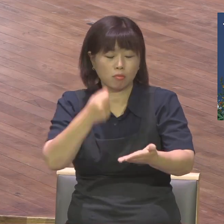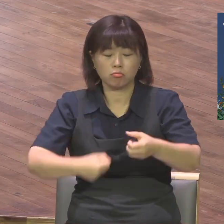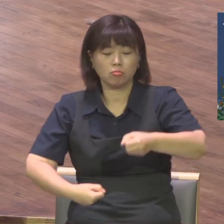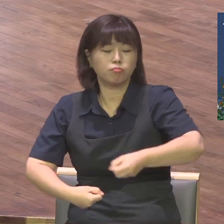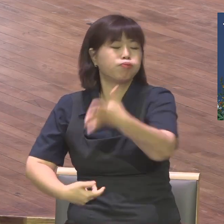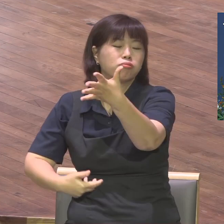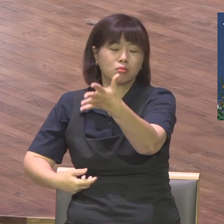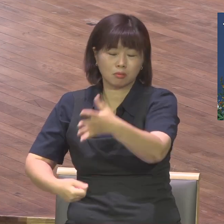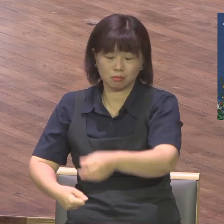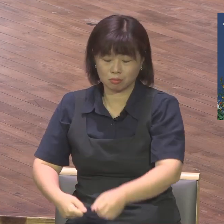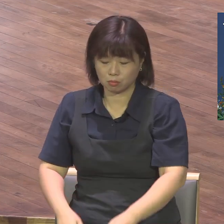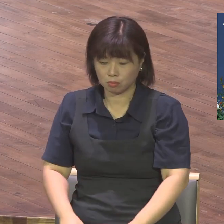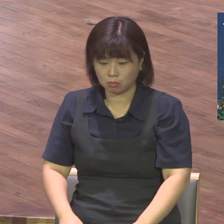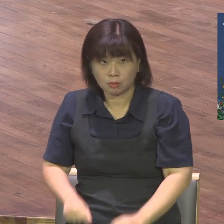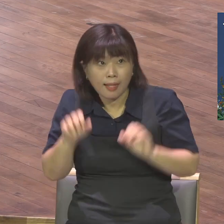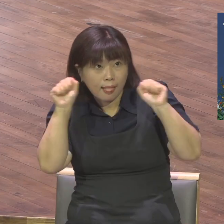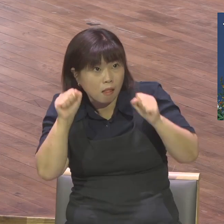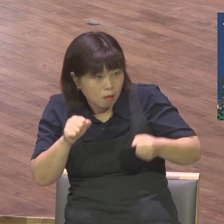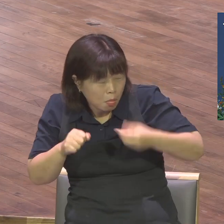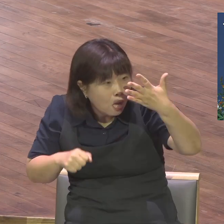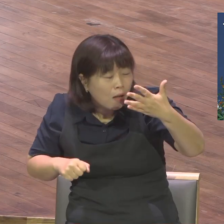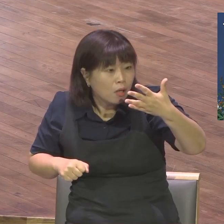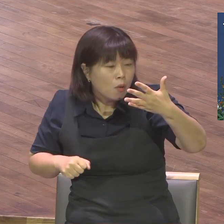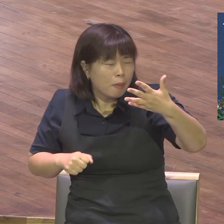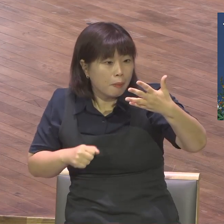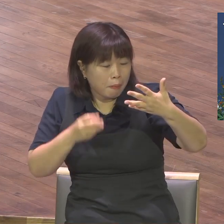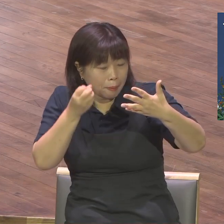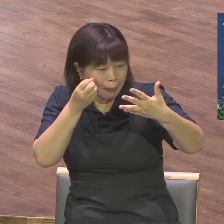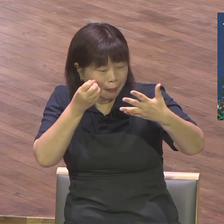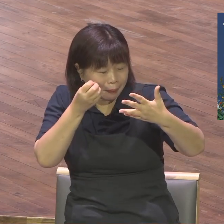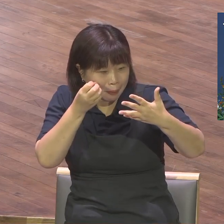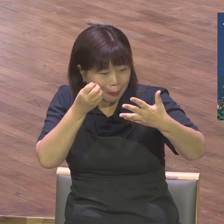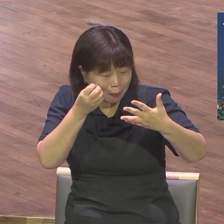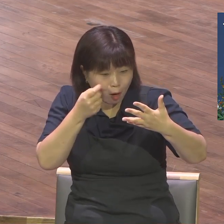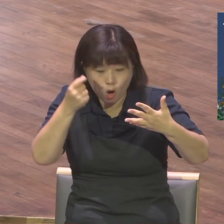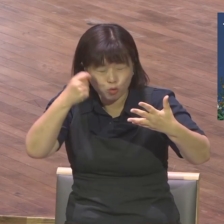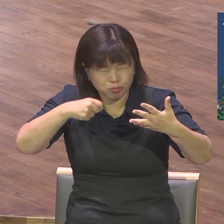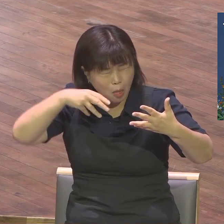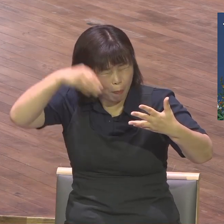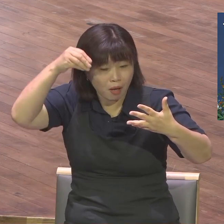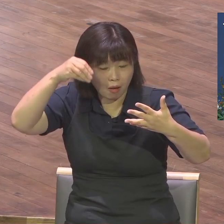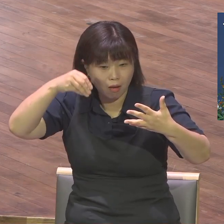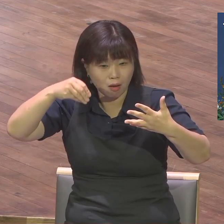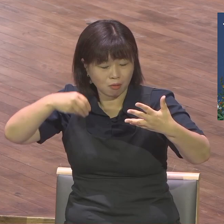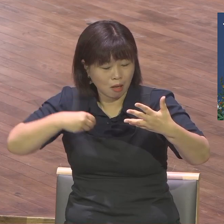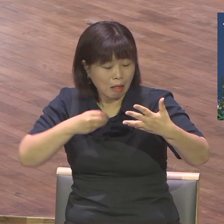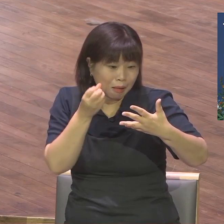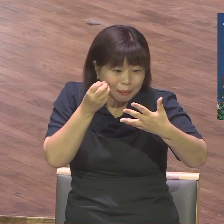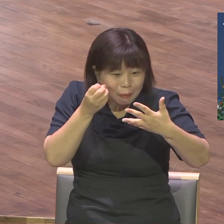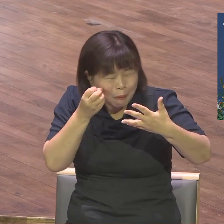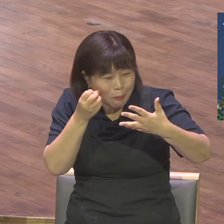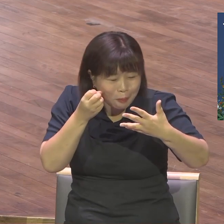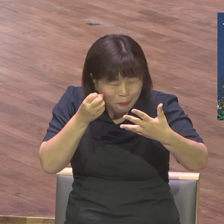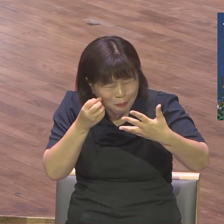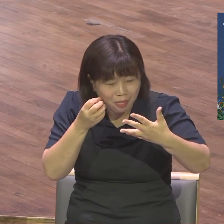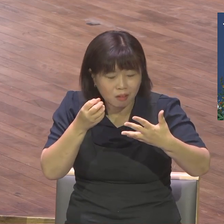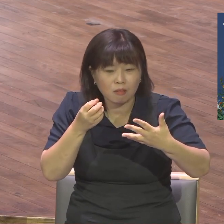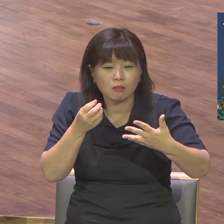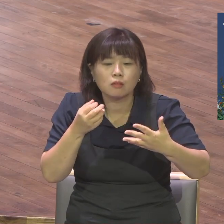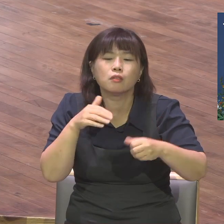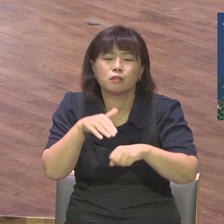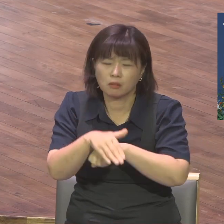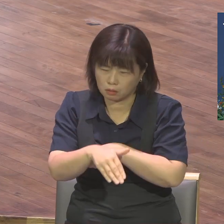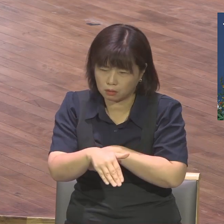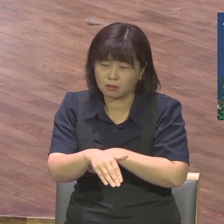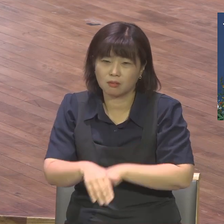우는 거 없어, 우는 거 없어. 우는 거 없어요. 그냥 그거 보고 그냥 좋아가지고 그냥 조용히.